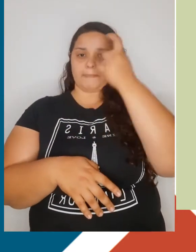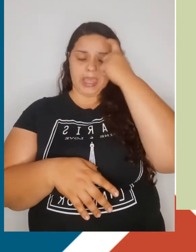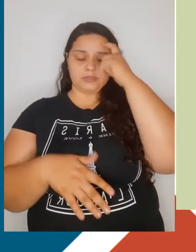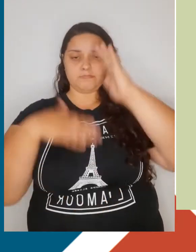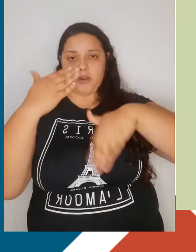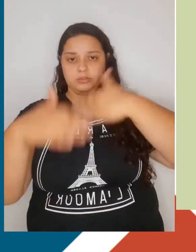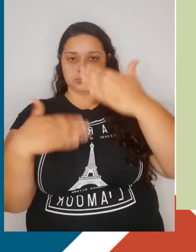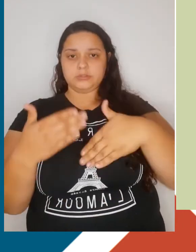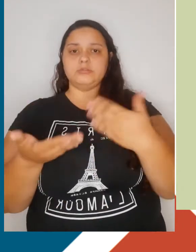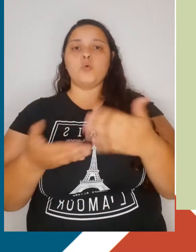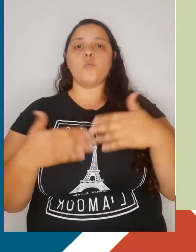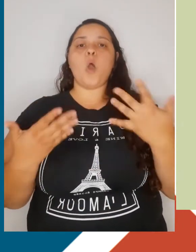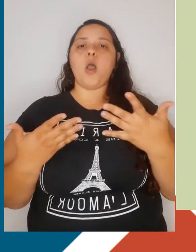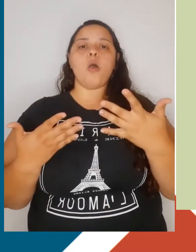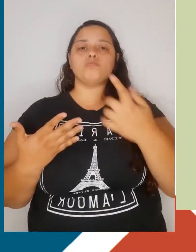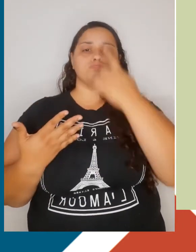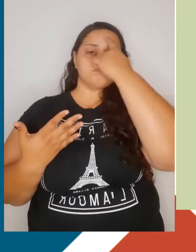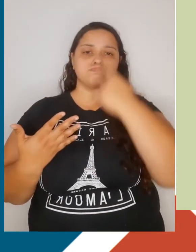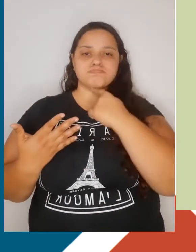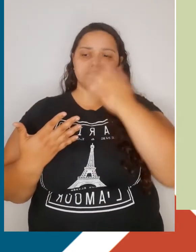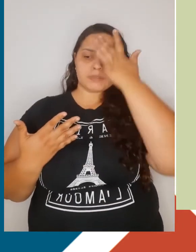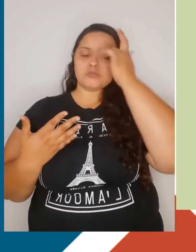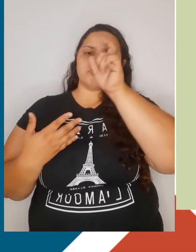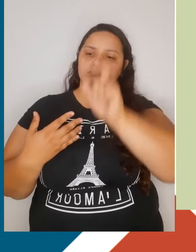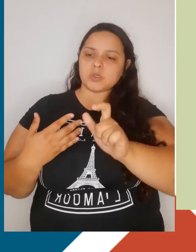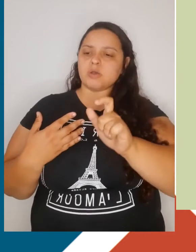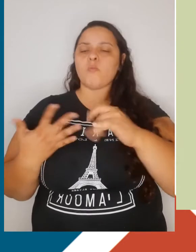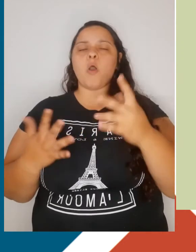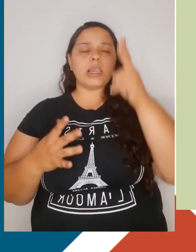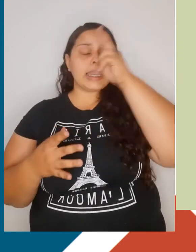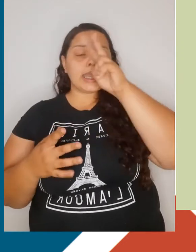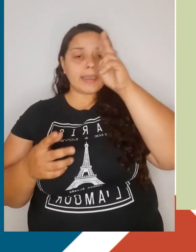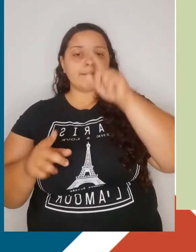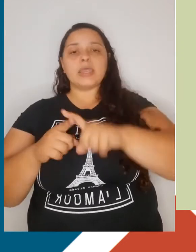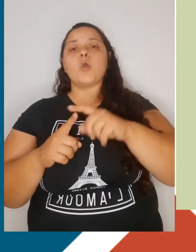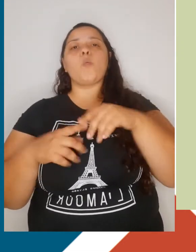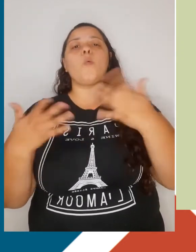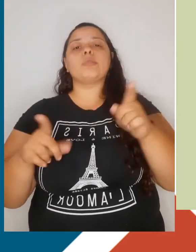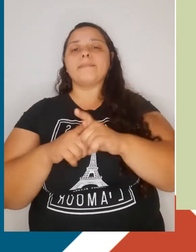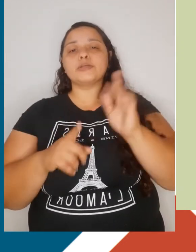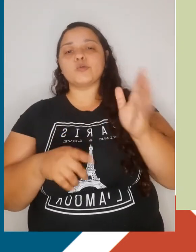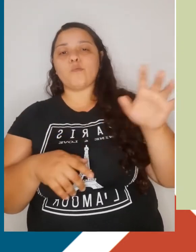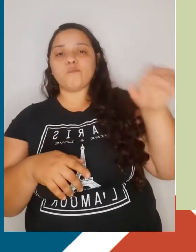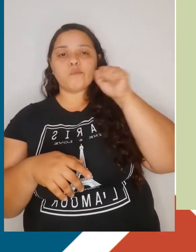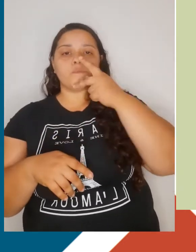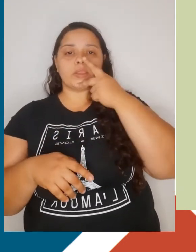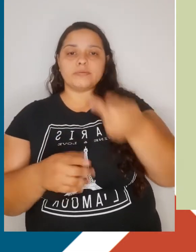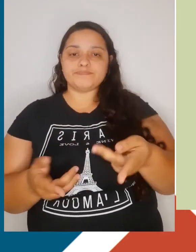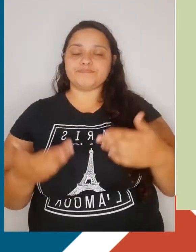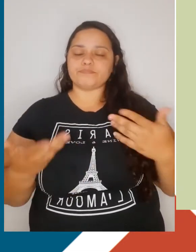vocês pensam nesses processos, quais personagens conhecem, lembram, de quais já ouviram